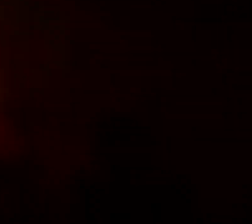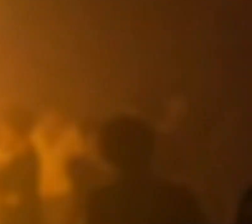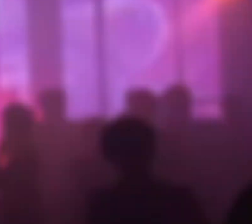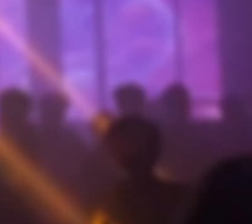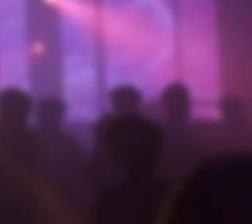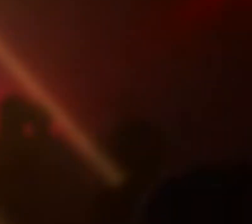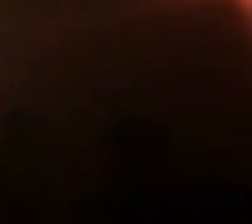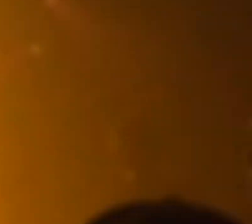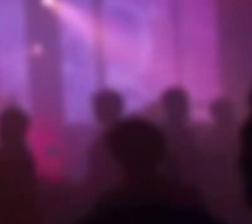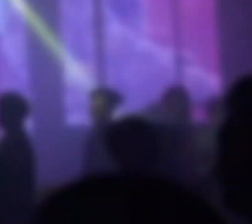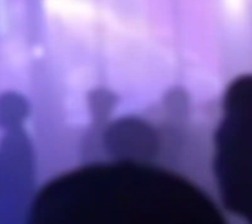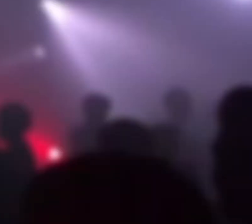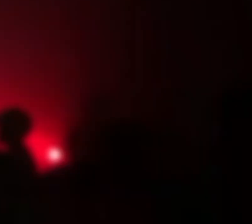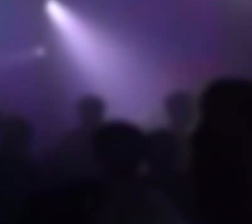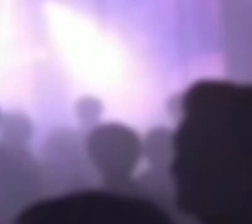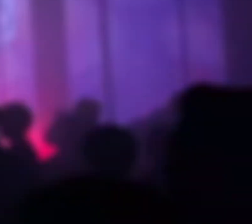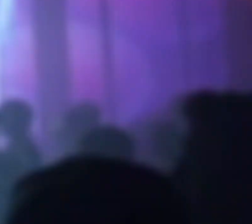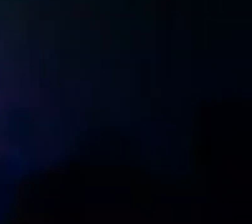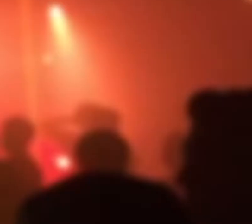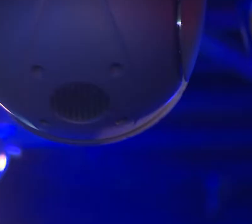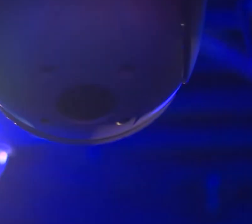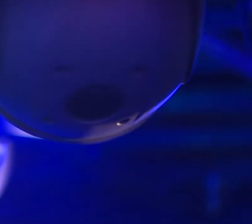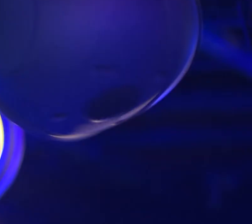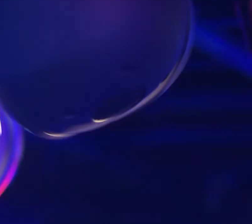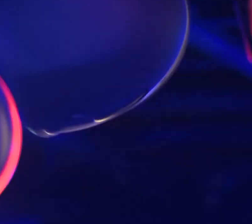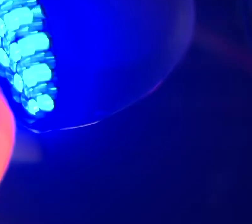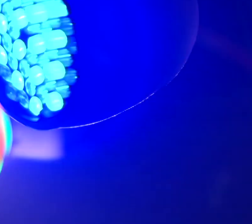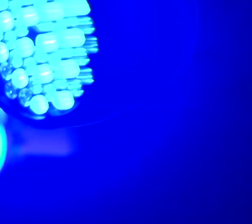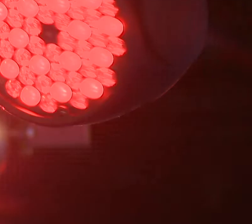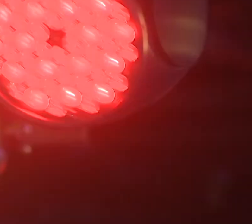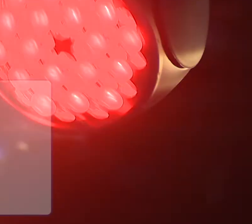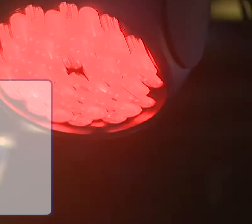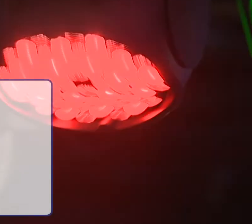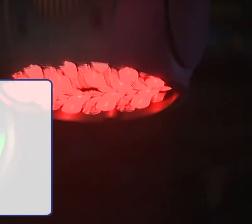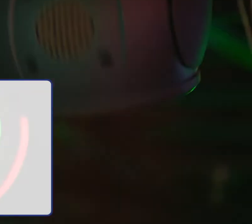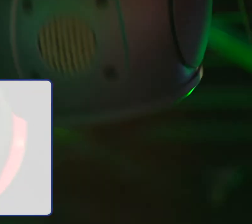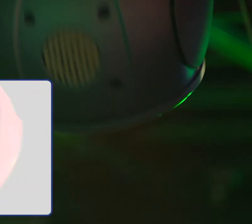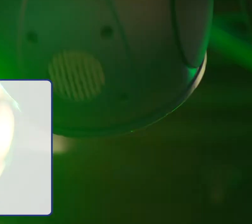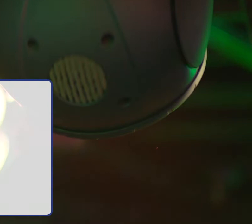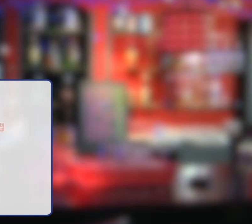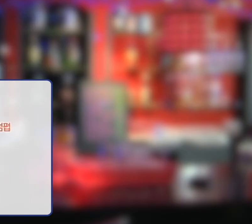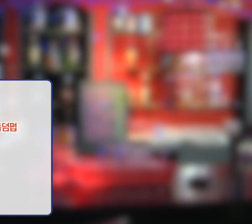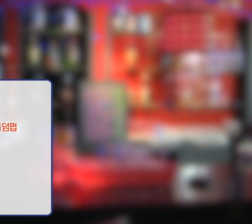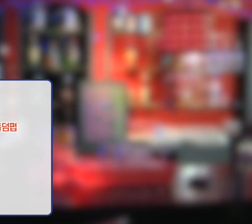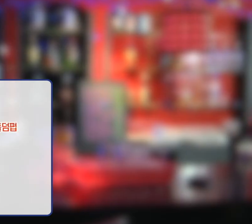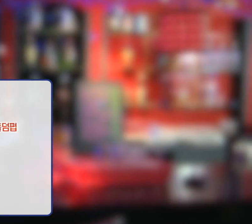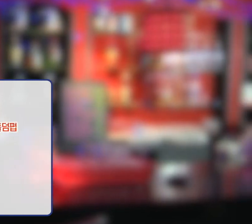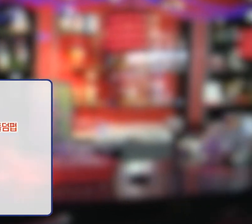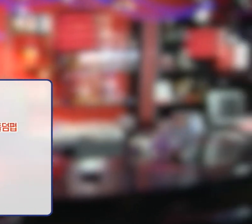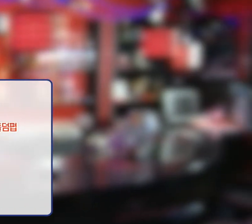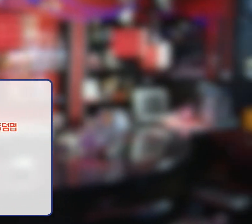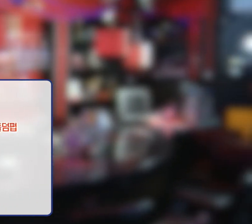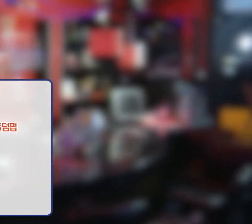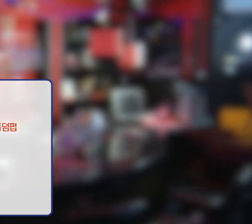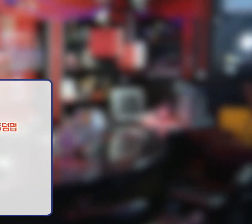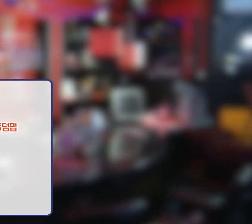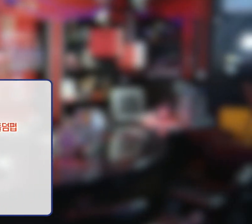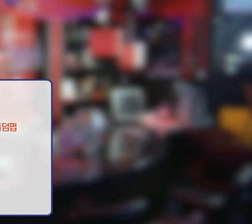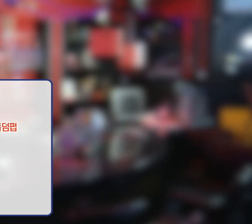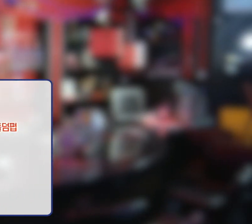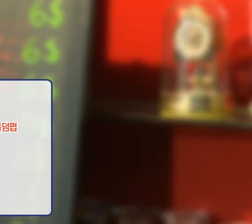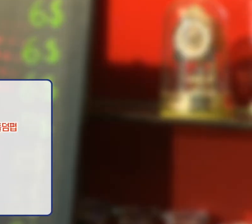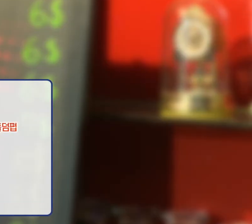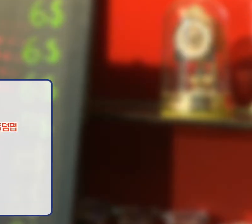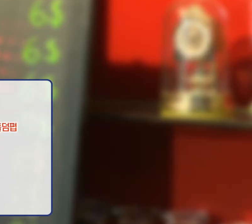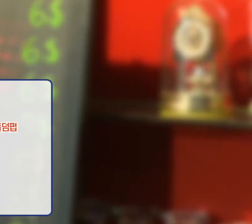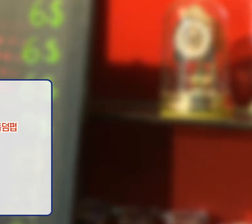면적 6에서 8제곱미터당 1명이라는 인원 제한은 기존과 같지만 4단계에서는 콜라텍과 홀덤펍 등